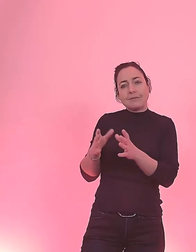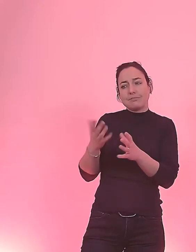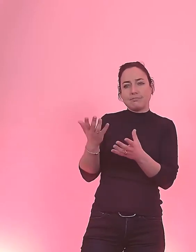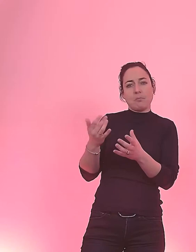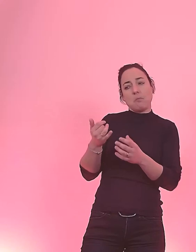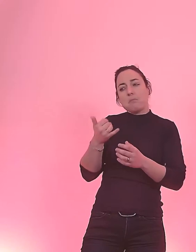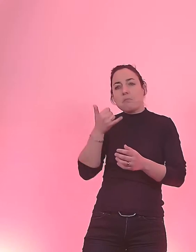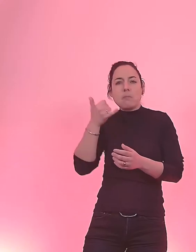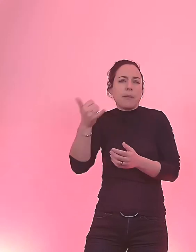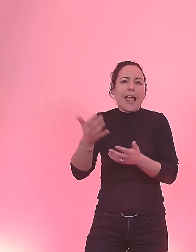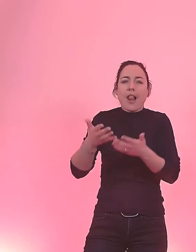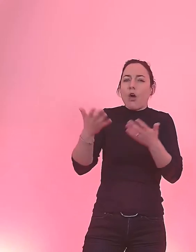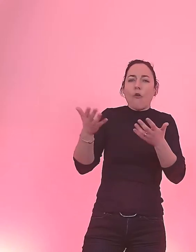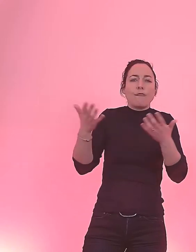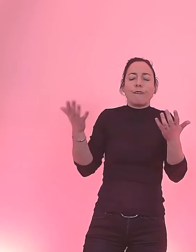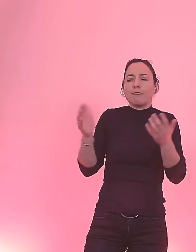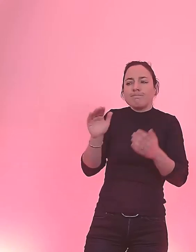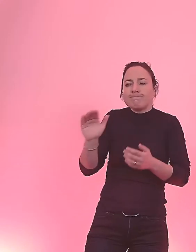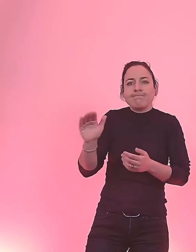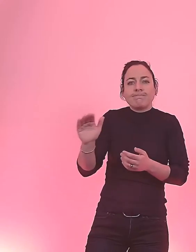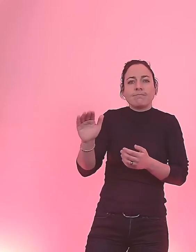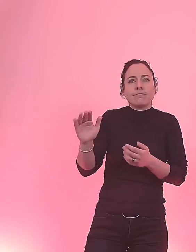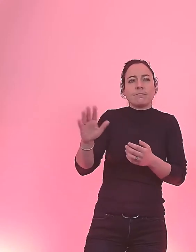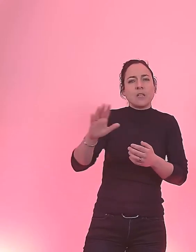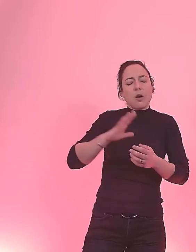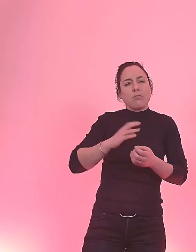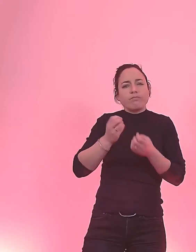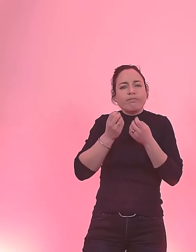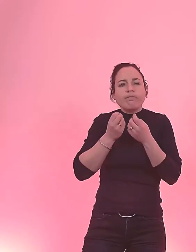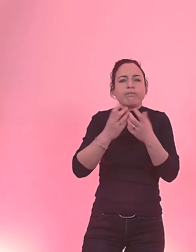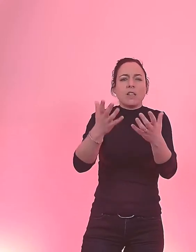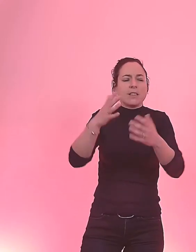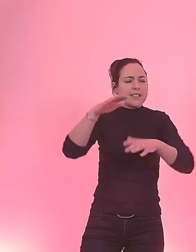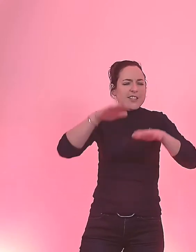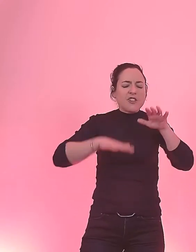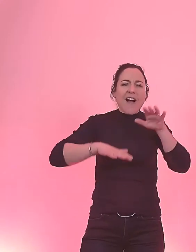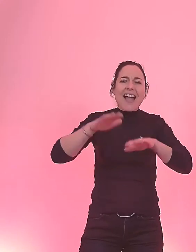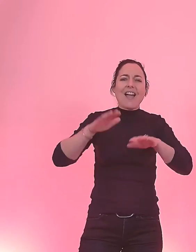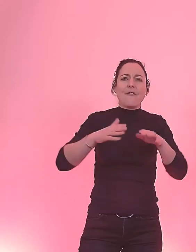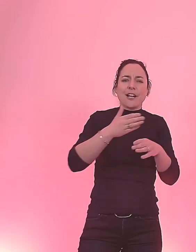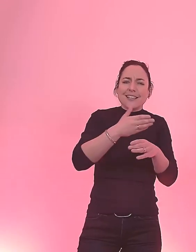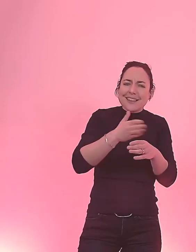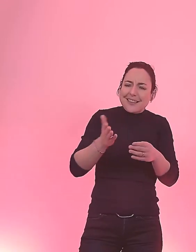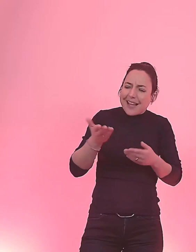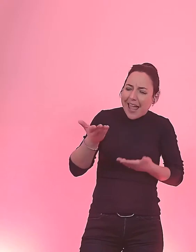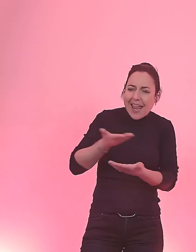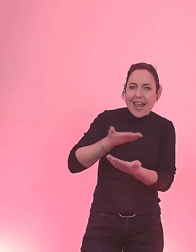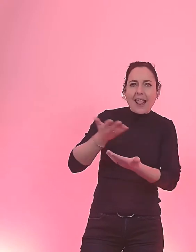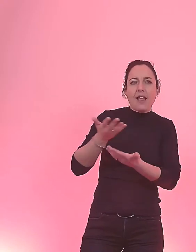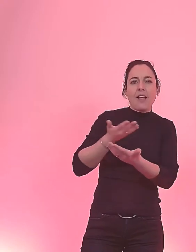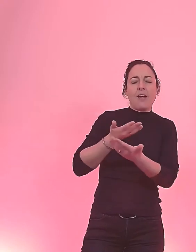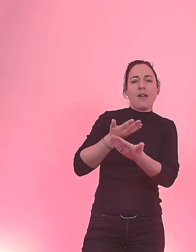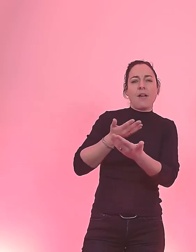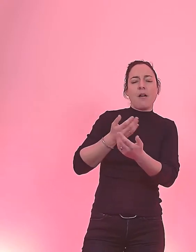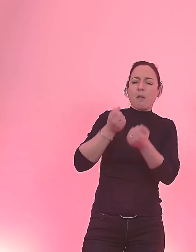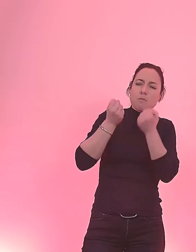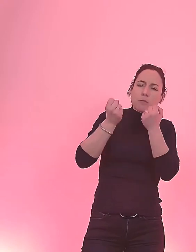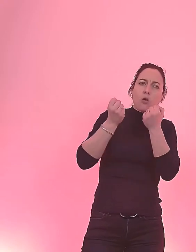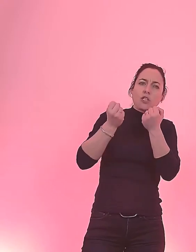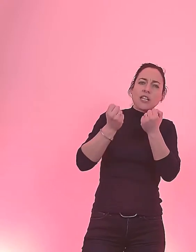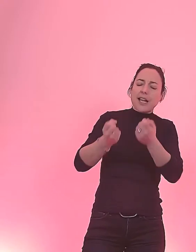te zoeken en om je klacht naar buiten te brengen om je twijfel te delen met iemand anders om je boosheid uit te